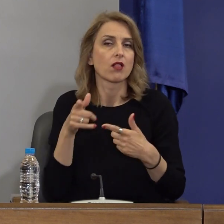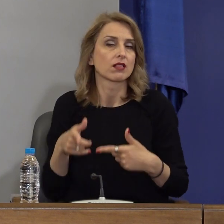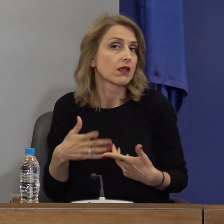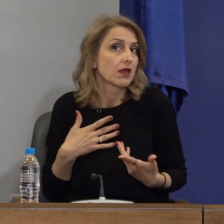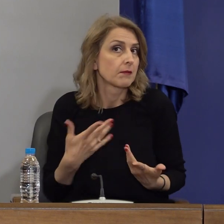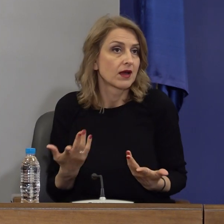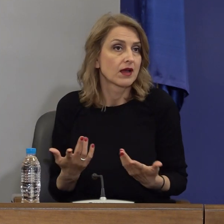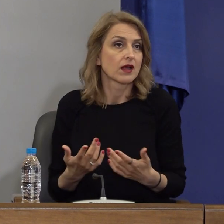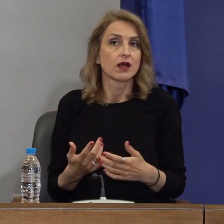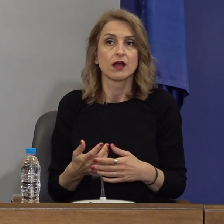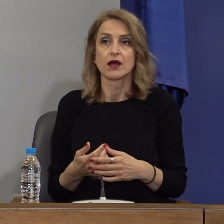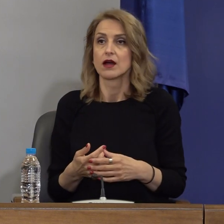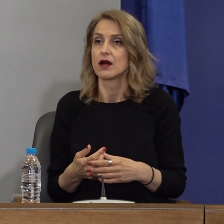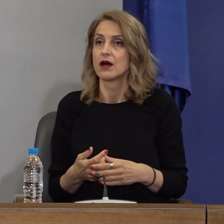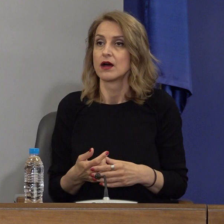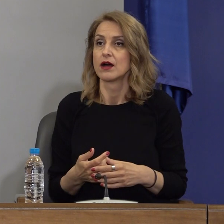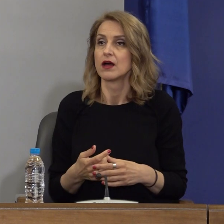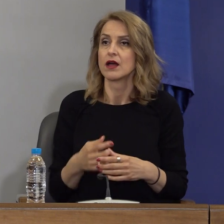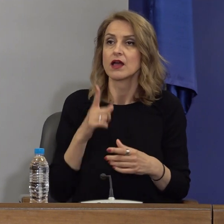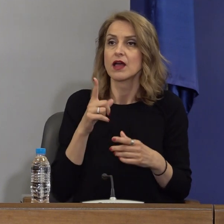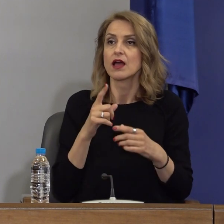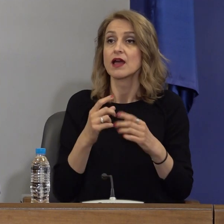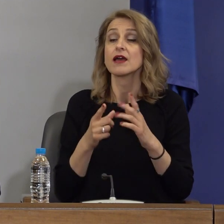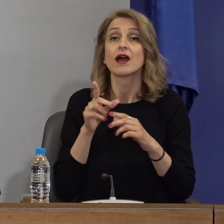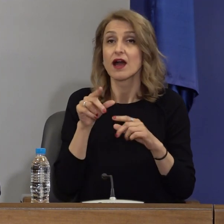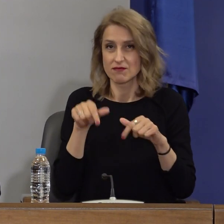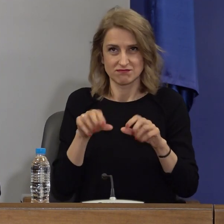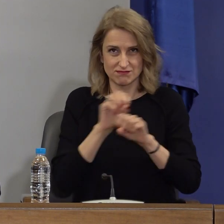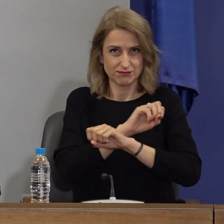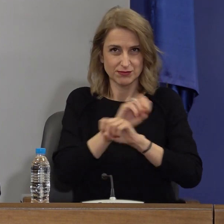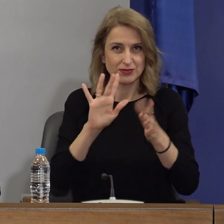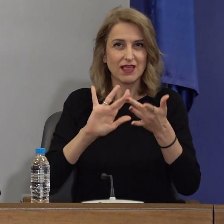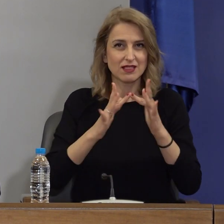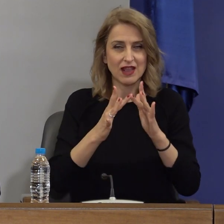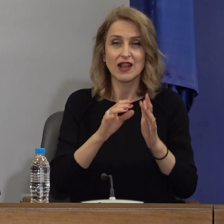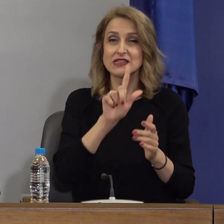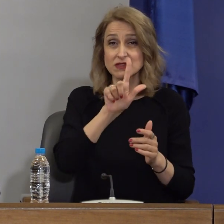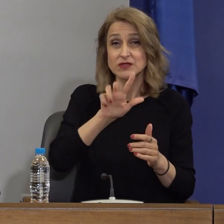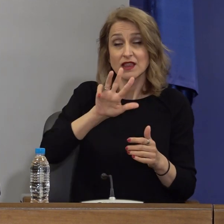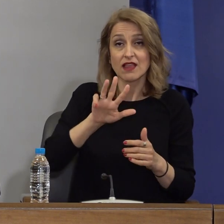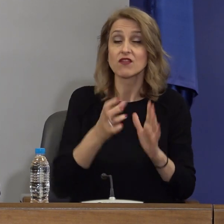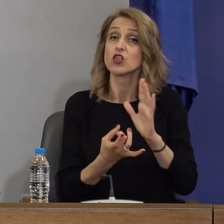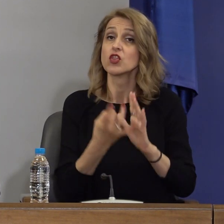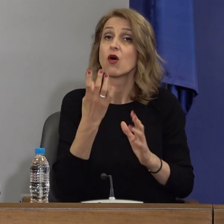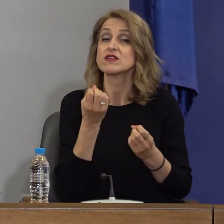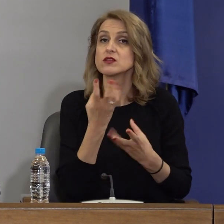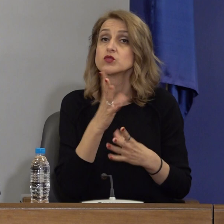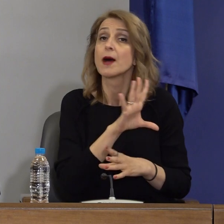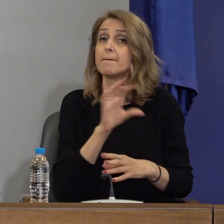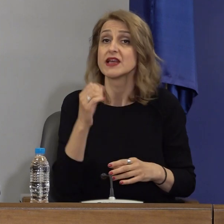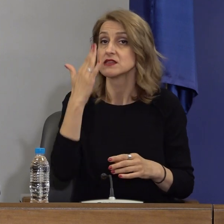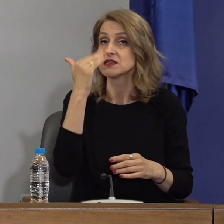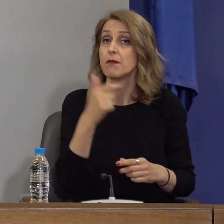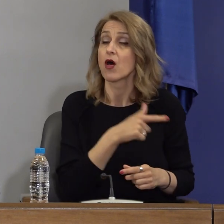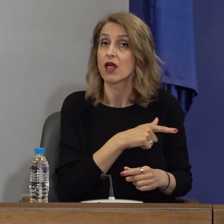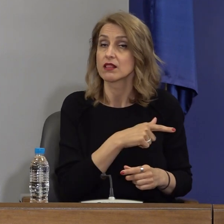уточним нещо? Според информационната система 79 нови случая днес без Смолян. От Смолян няма нито един случай. В същото